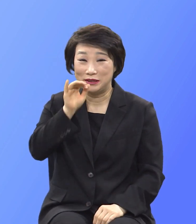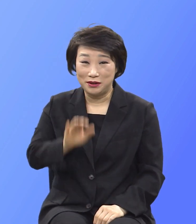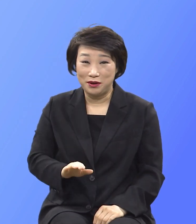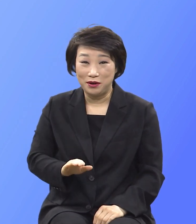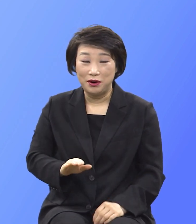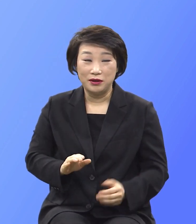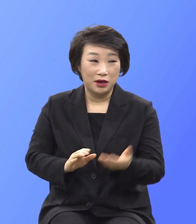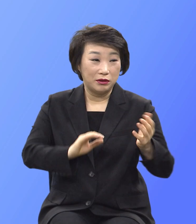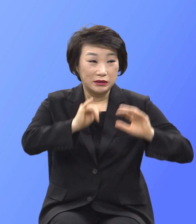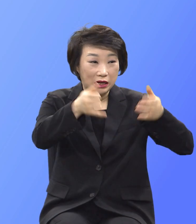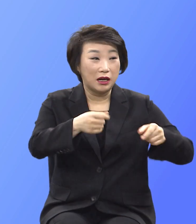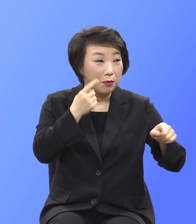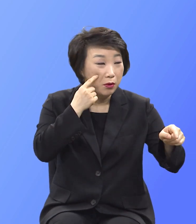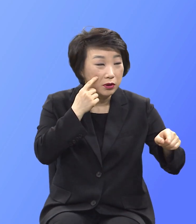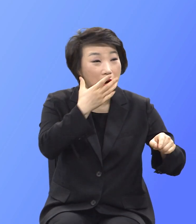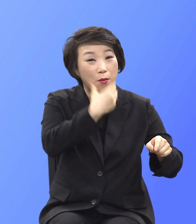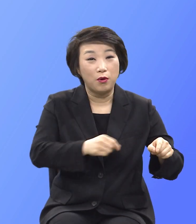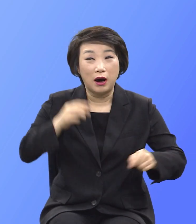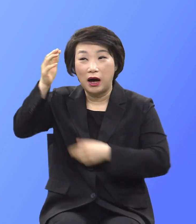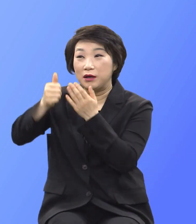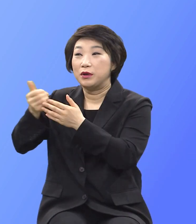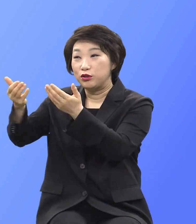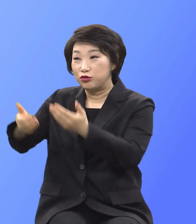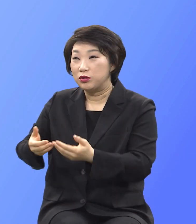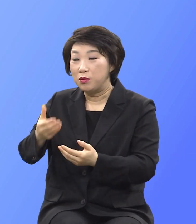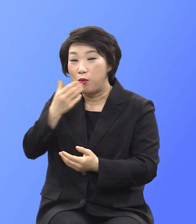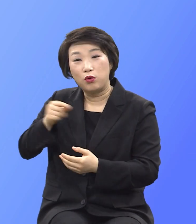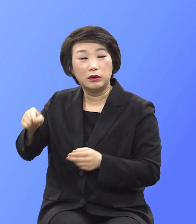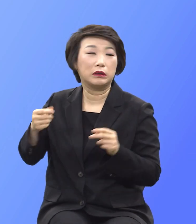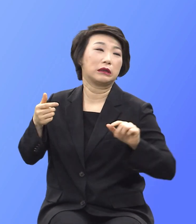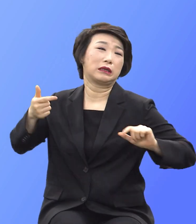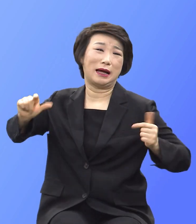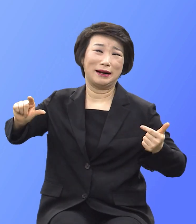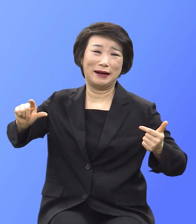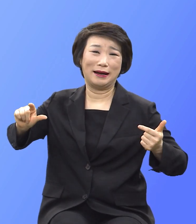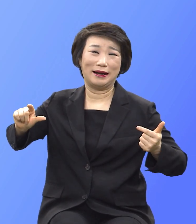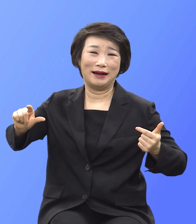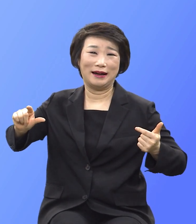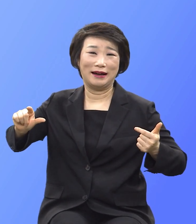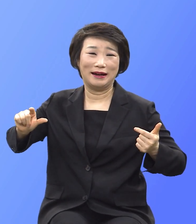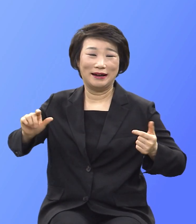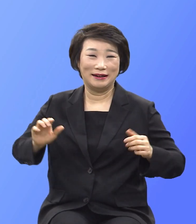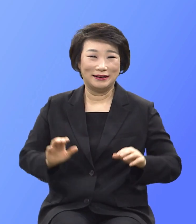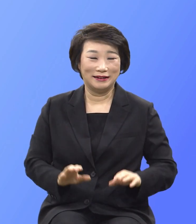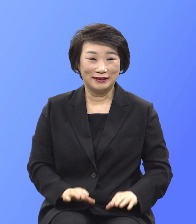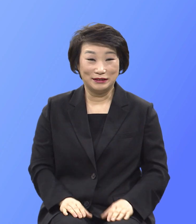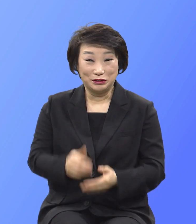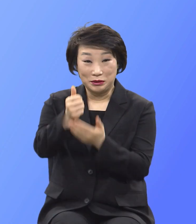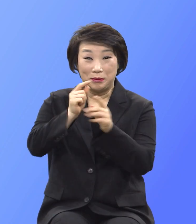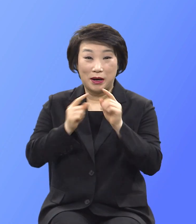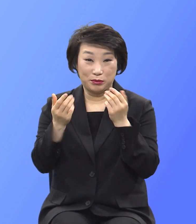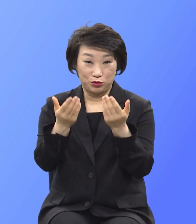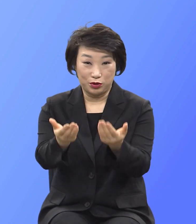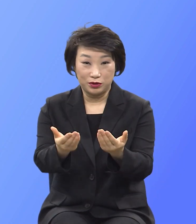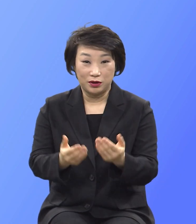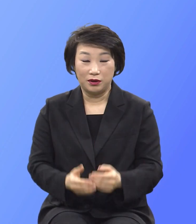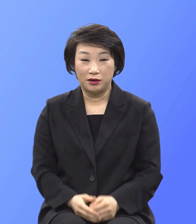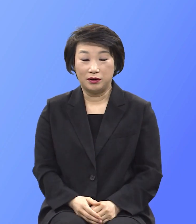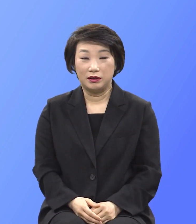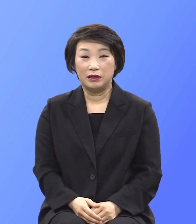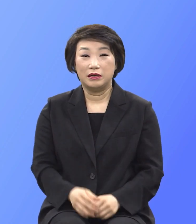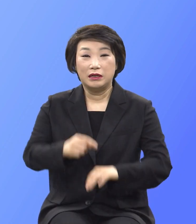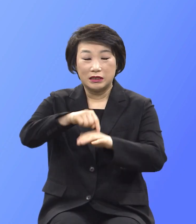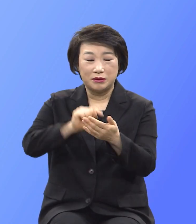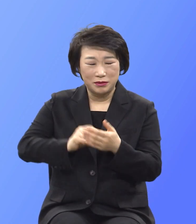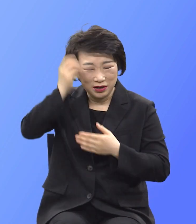그러니까 세상이 보는 복과 하나님이 보는 복은 달라. 주님은 말씀하셨어.